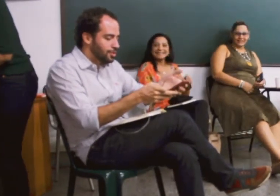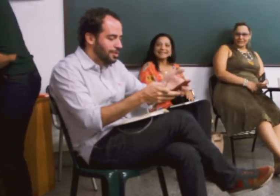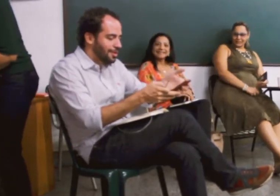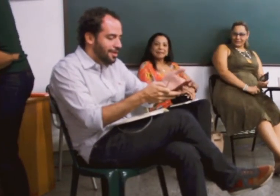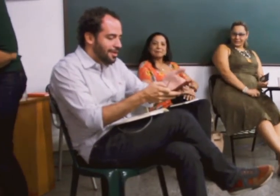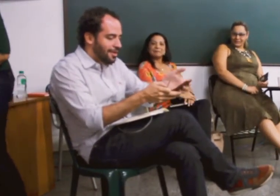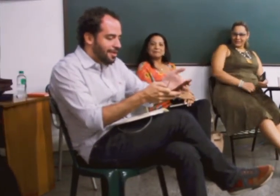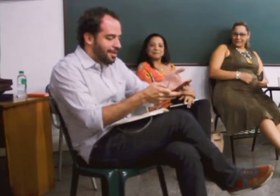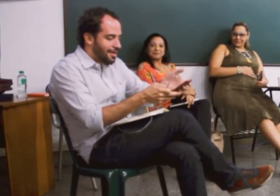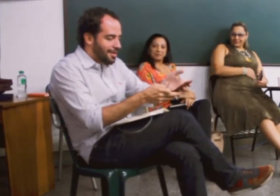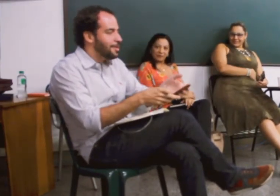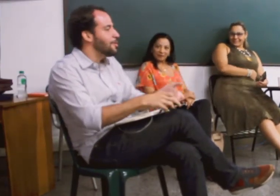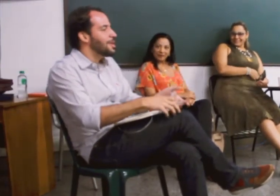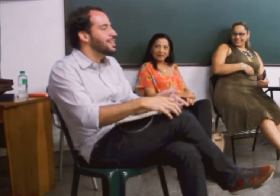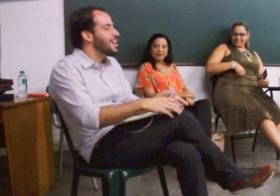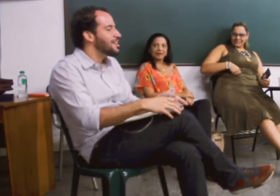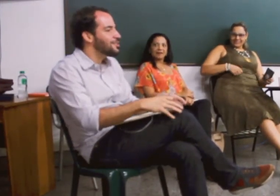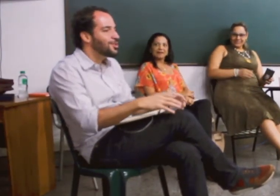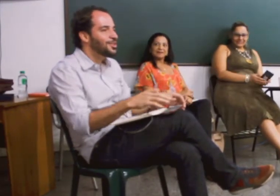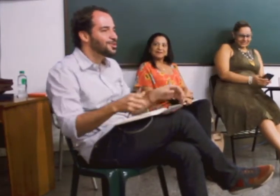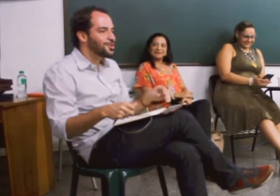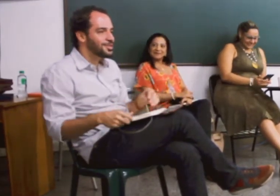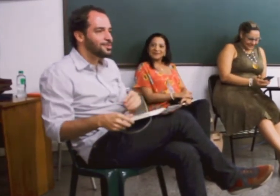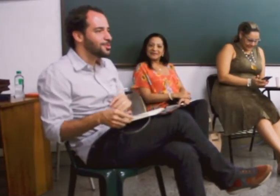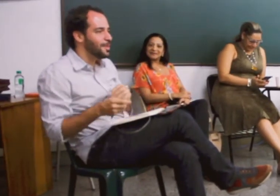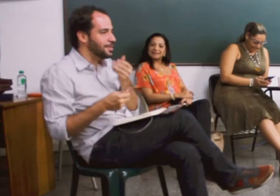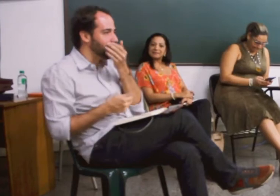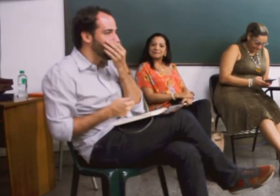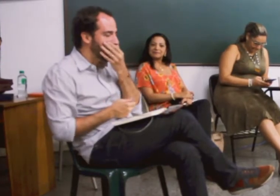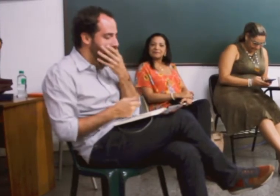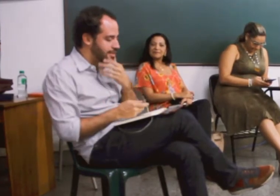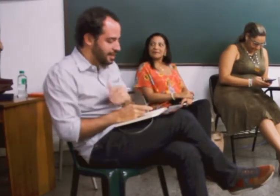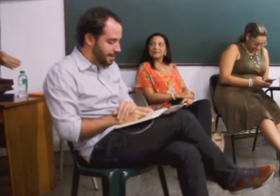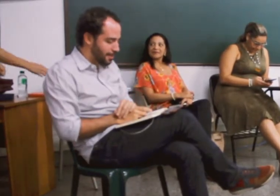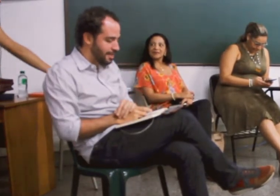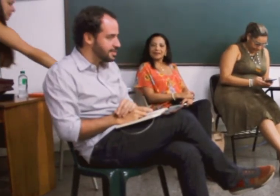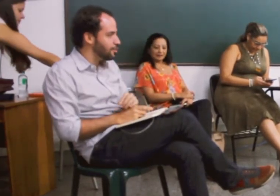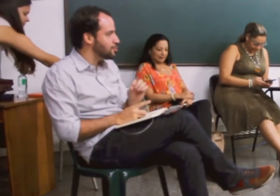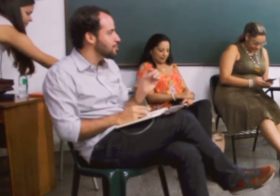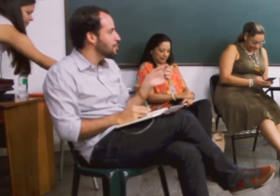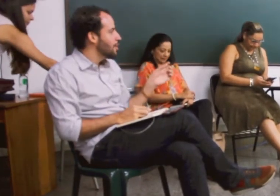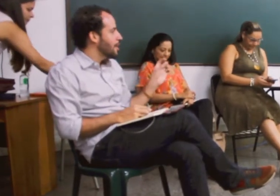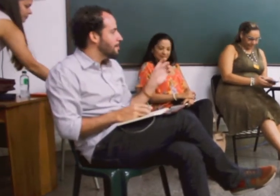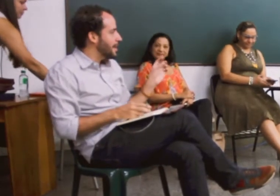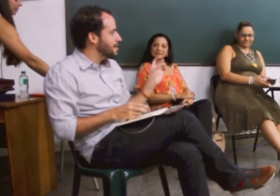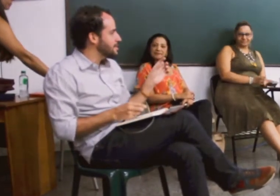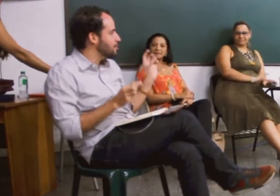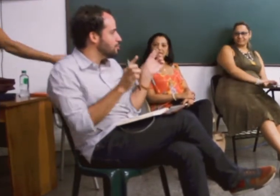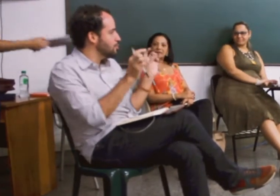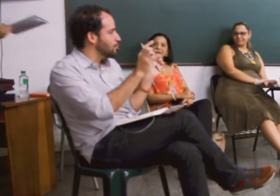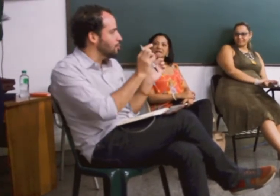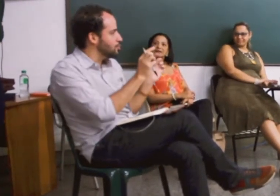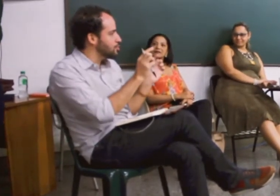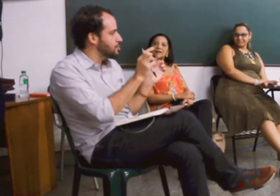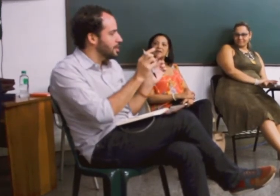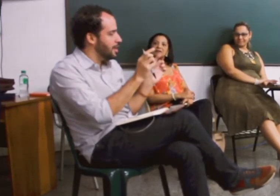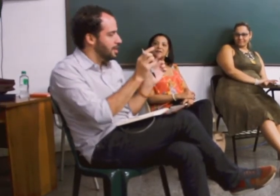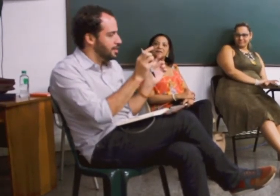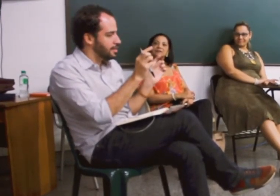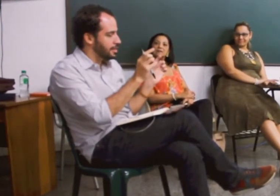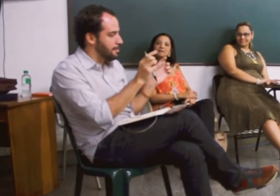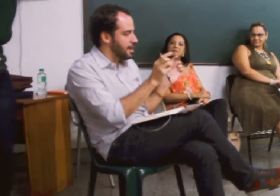minutos. Bueno, buen día con todos. Nosotros estamos compartiendo un poco acerca del plan de desarrollo. Planes de desarrollo,